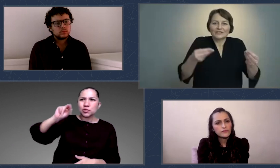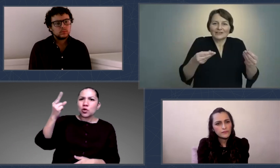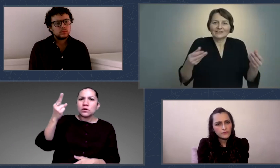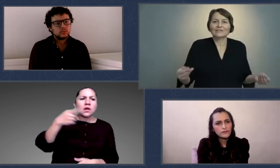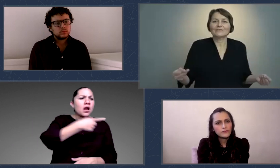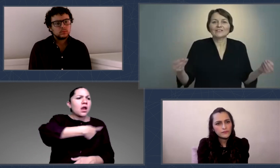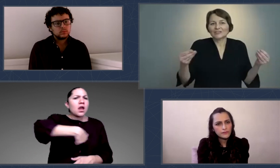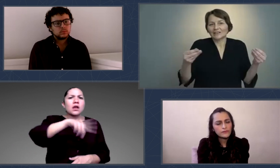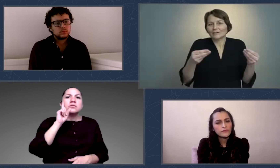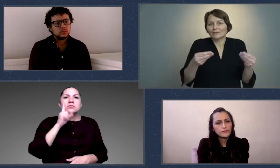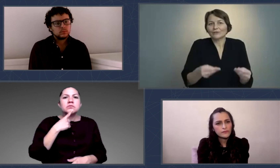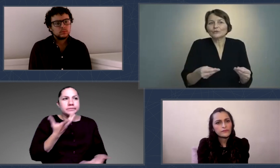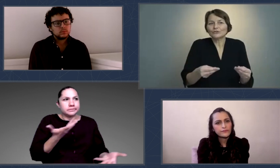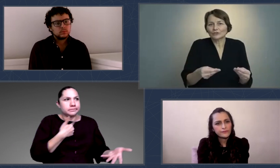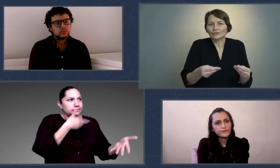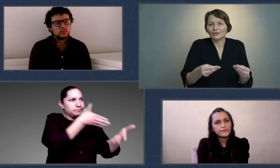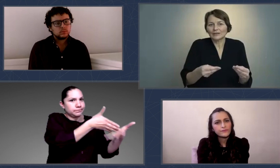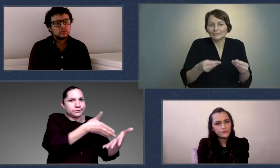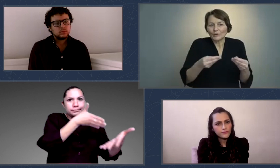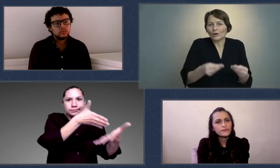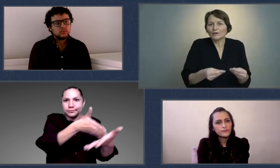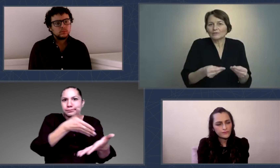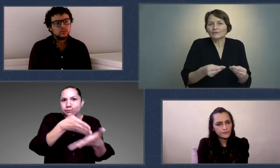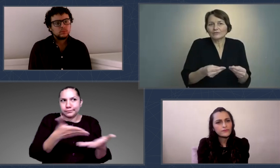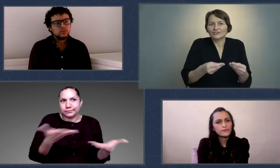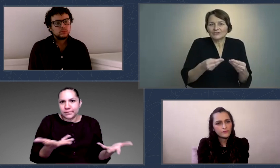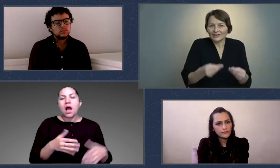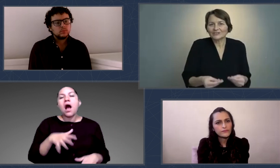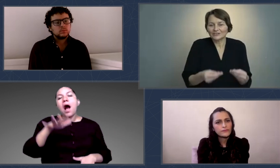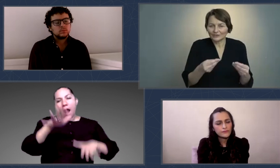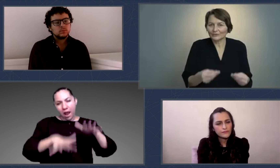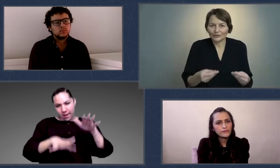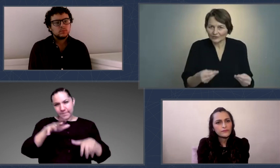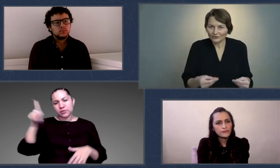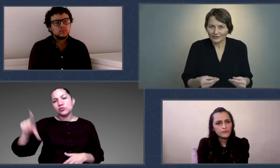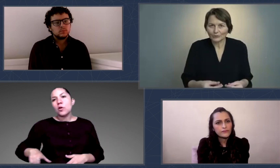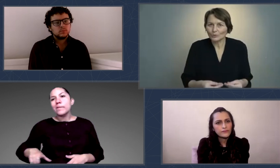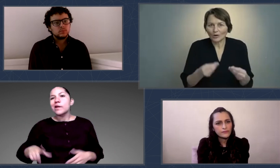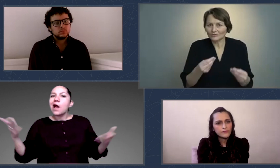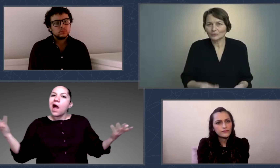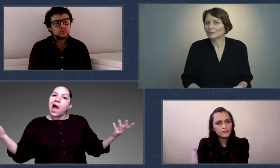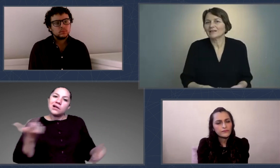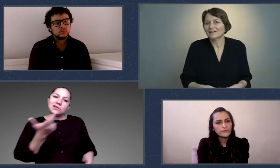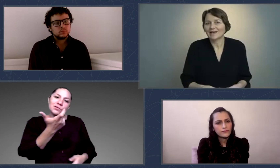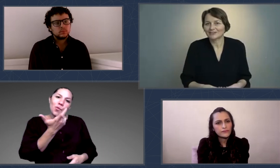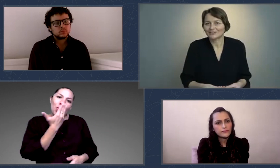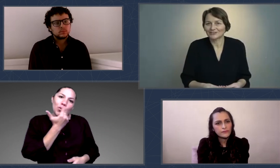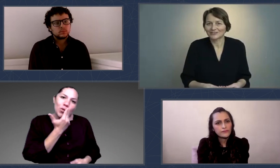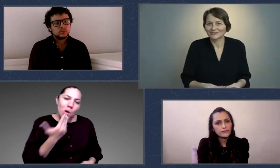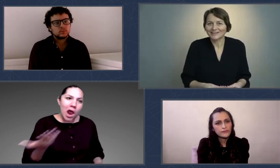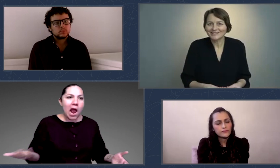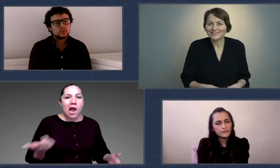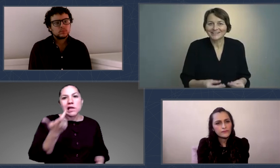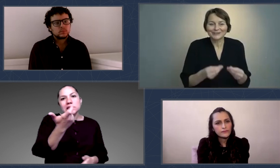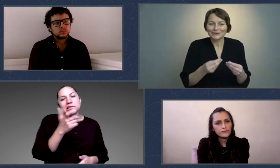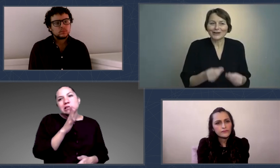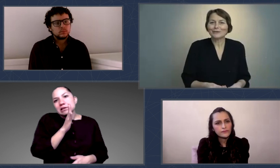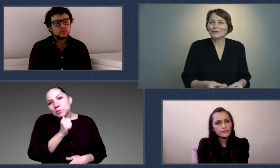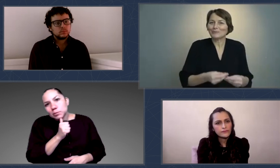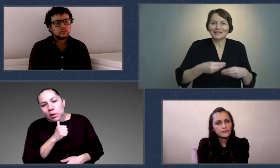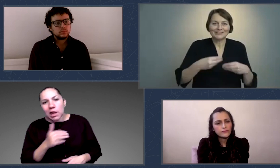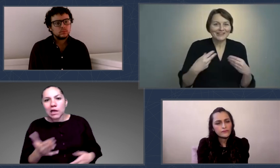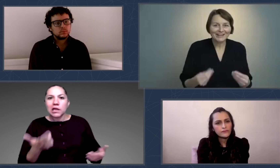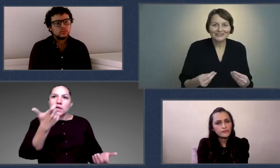a nivel gobierno dicen, pero es que nos va a costar tanto dinero, qué barbaridad, qué caro, no se puede. Entonces, no es